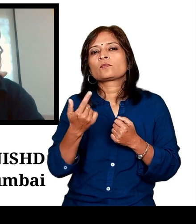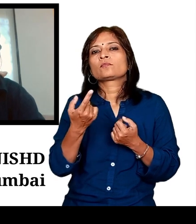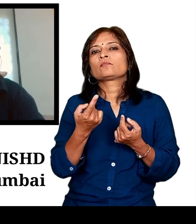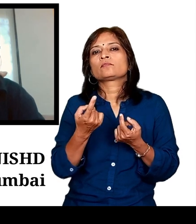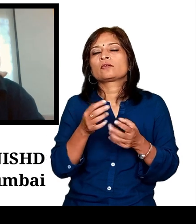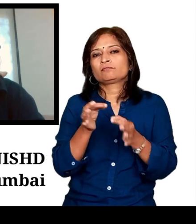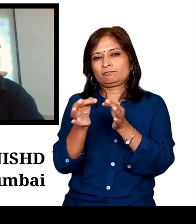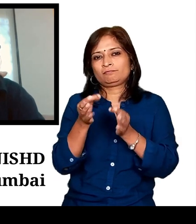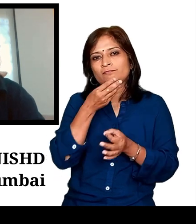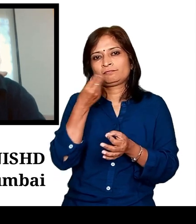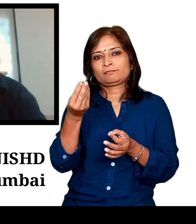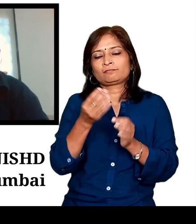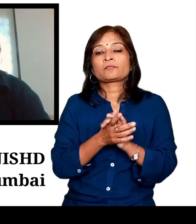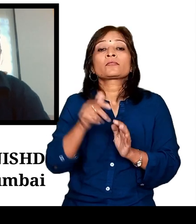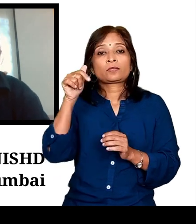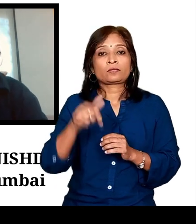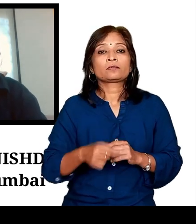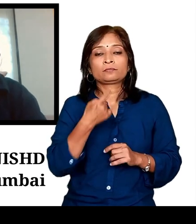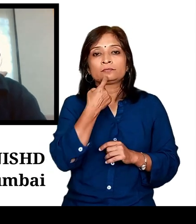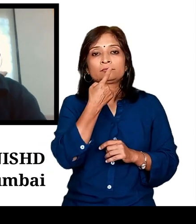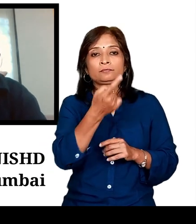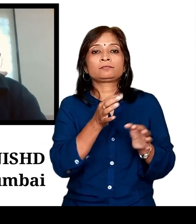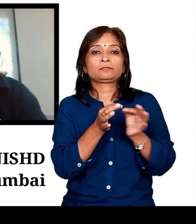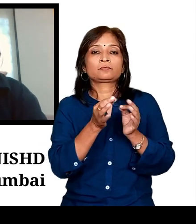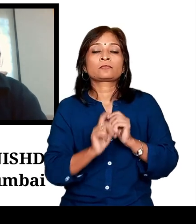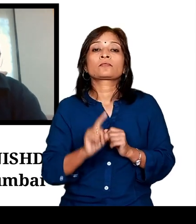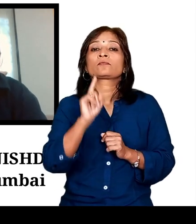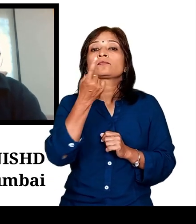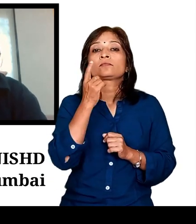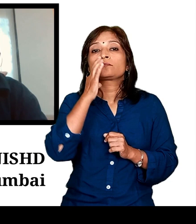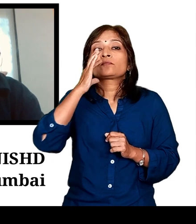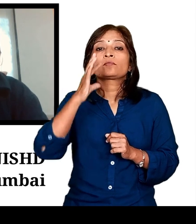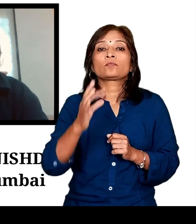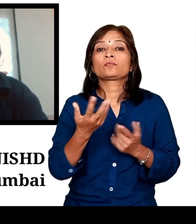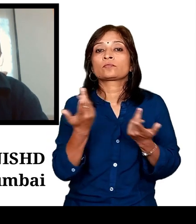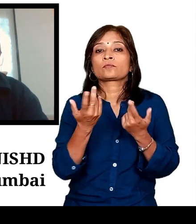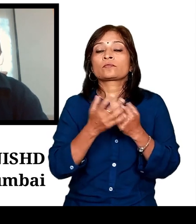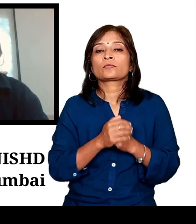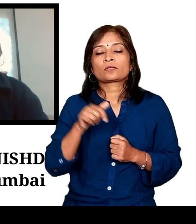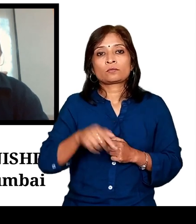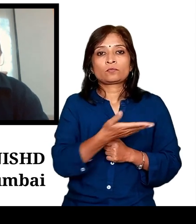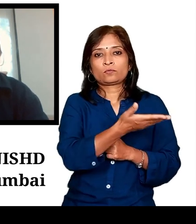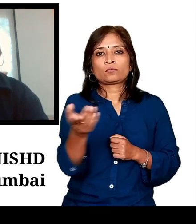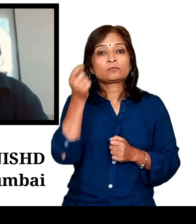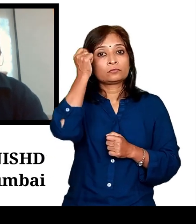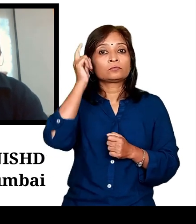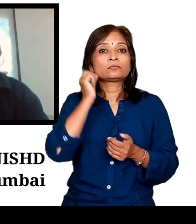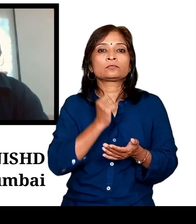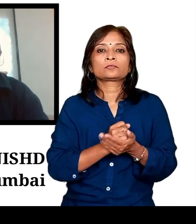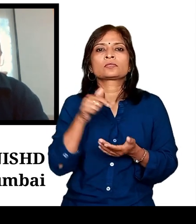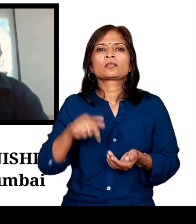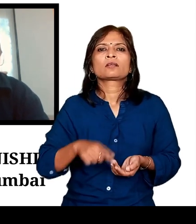कहेंगे? यस, आई विल टेल कि सबसे पहले तो ये अंडरस्टैंड करना जरूरी कि